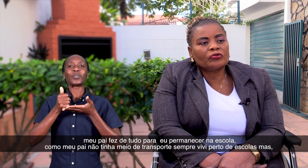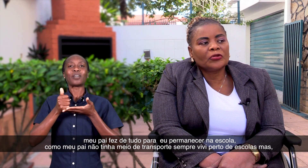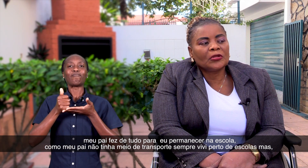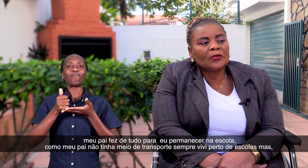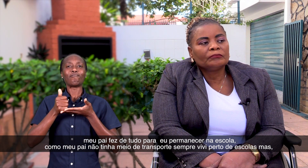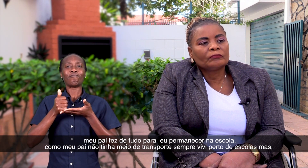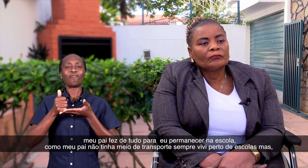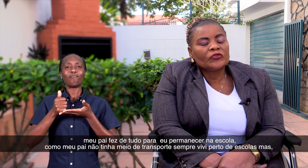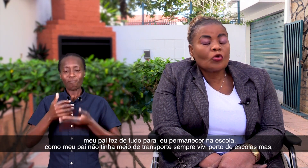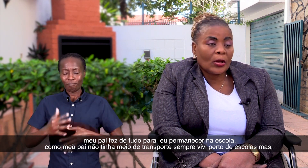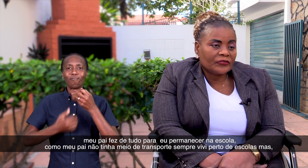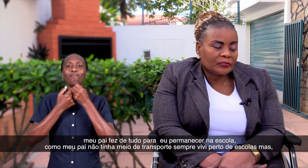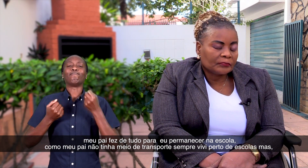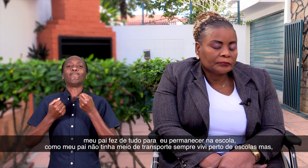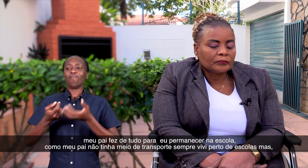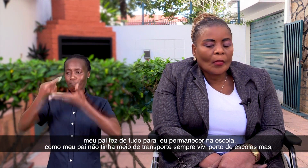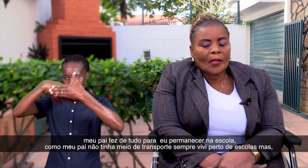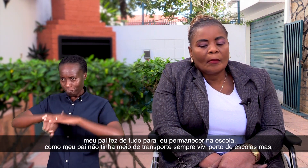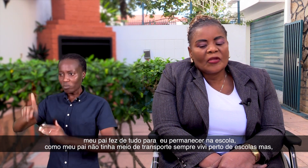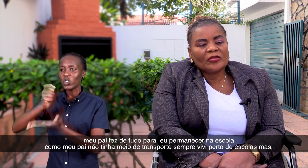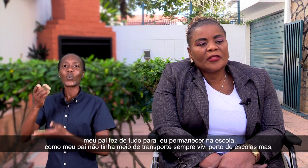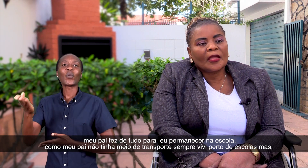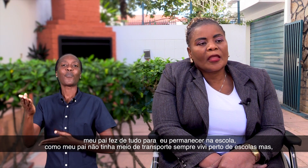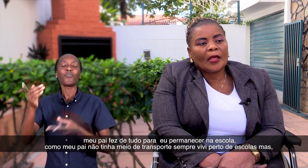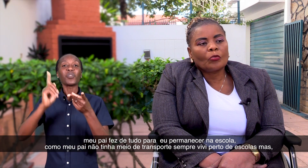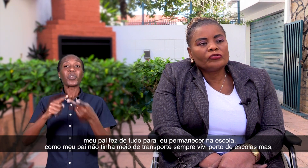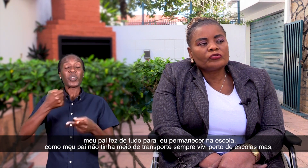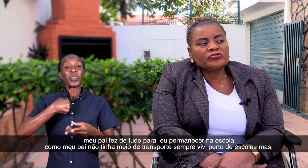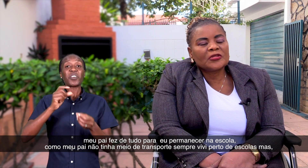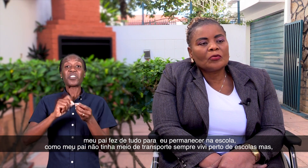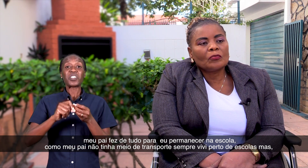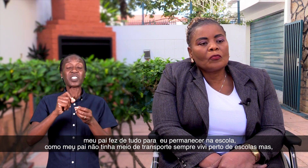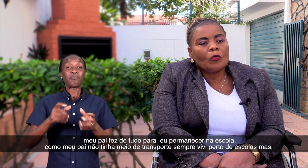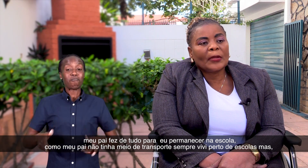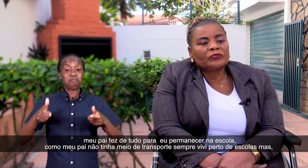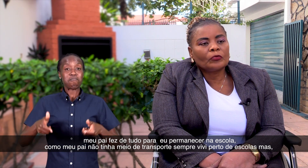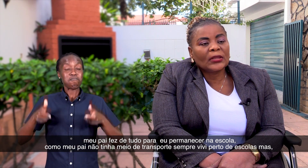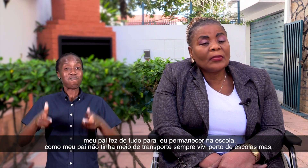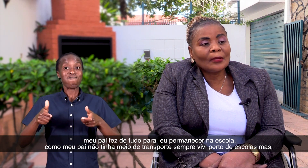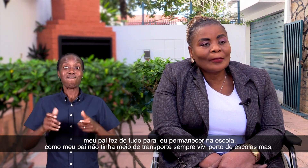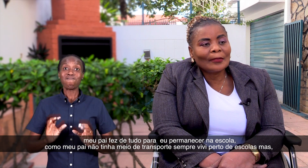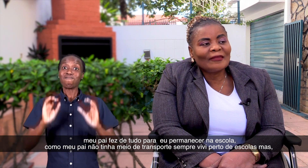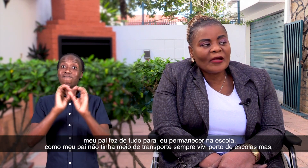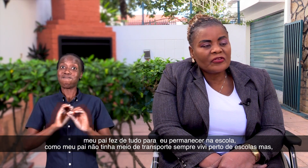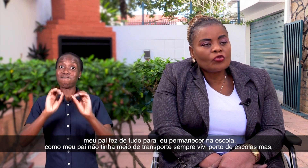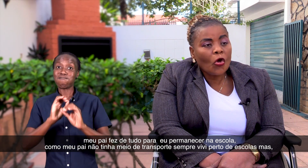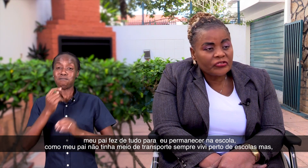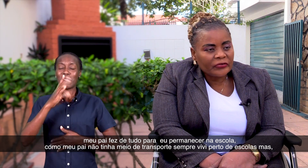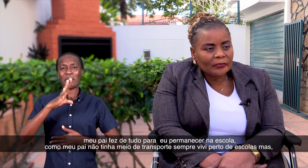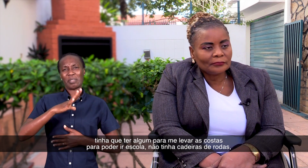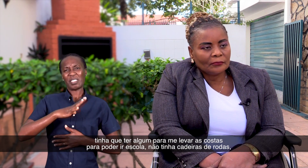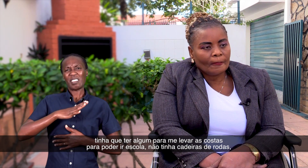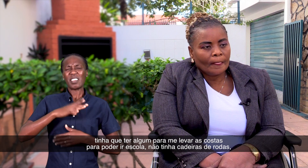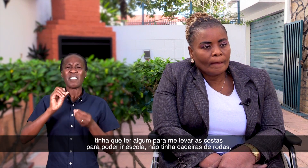perto de escolas. Mas ele tinha que criar condições de ter uma pessoa que me levasse às